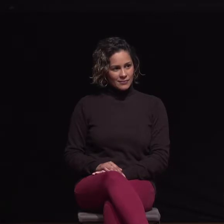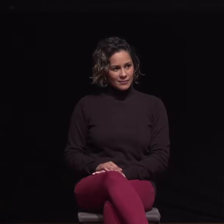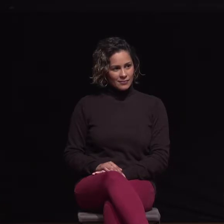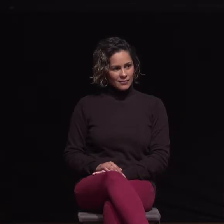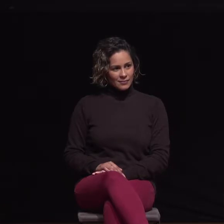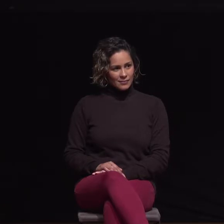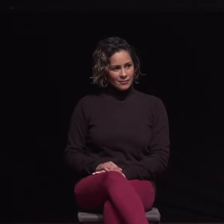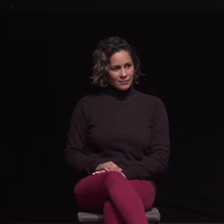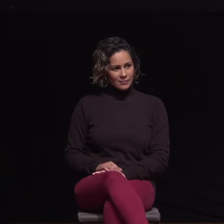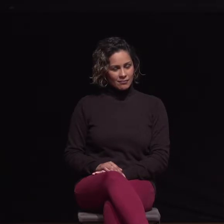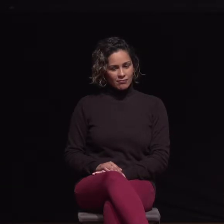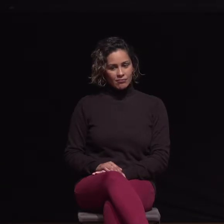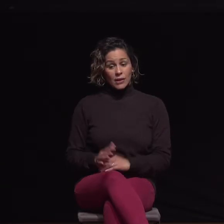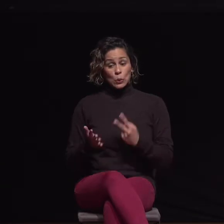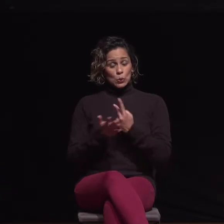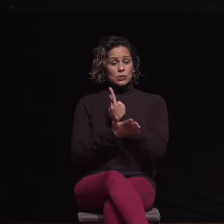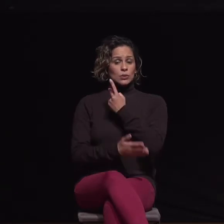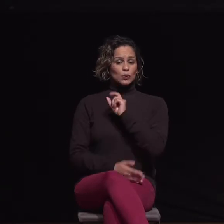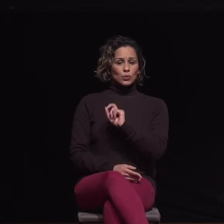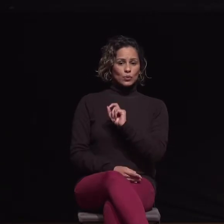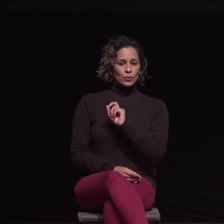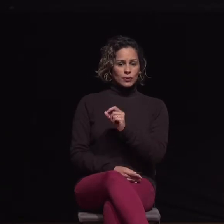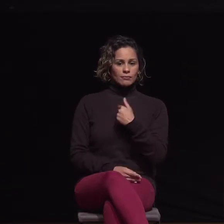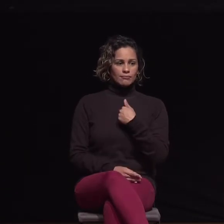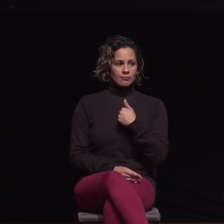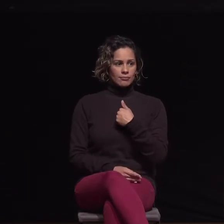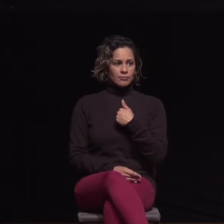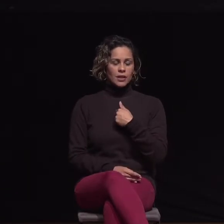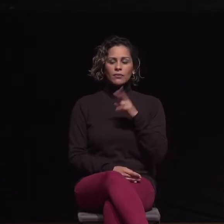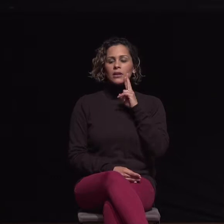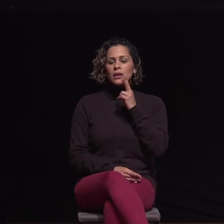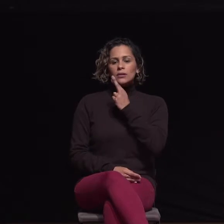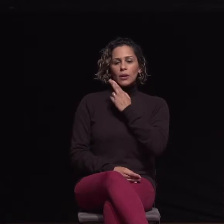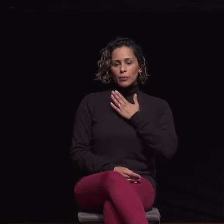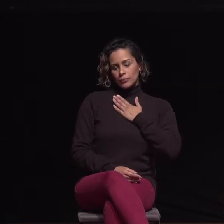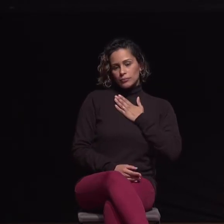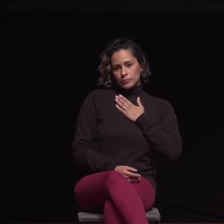estava numa situação em que eu estava voltando de um restaurante com a minha irmã